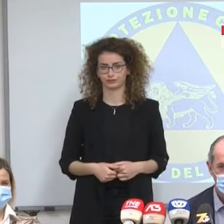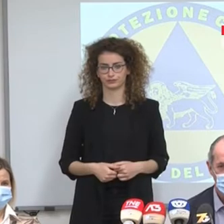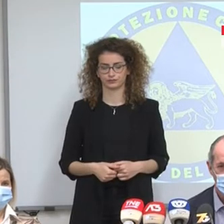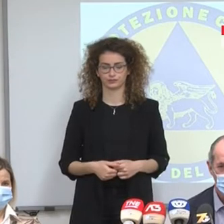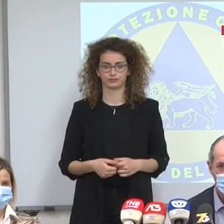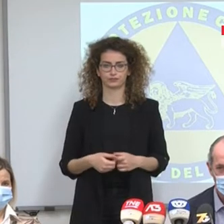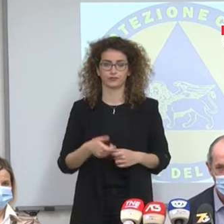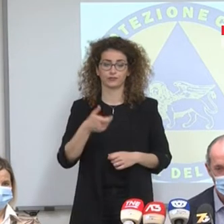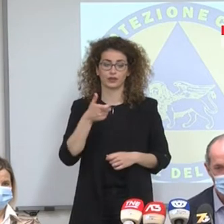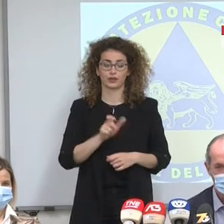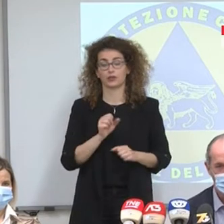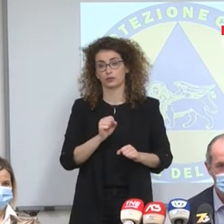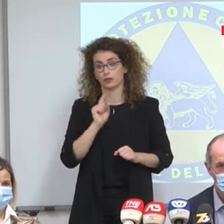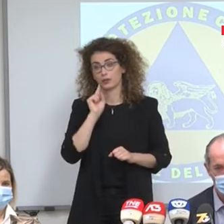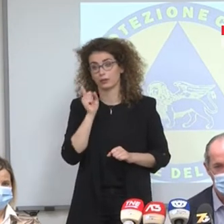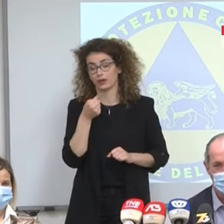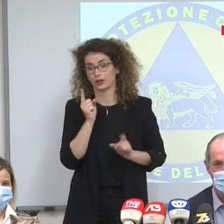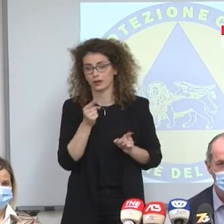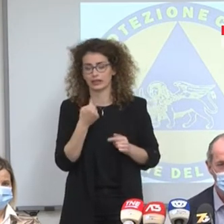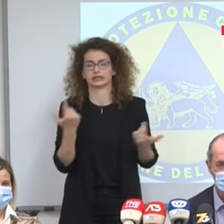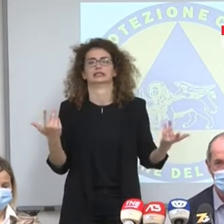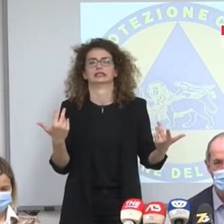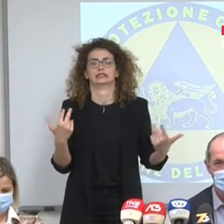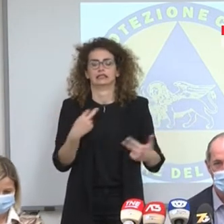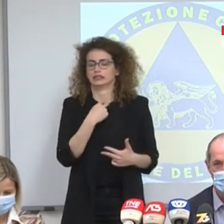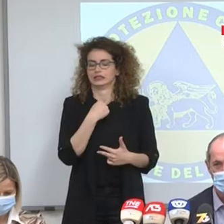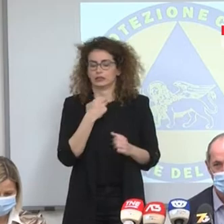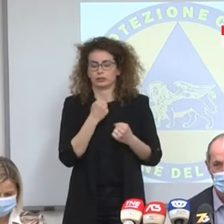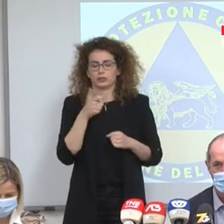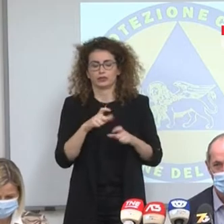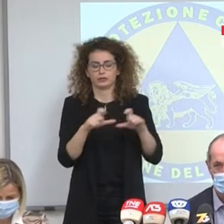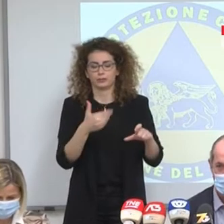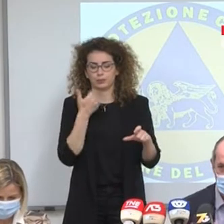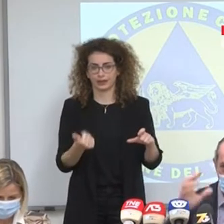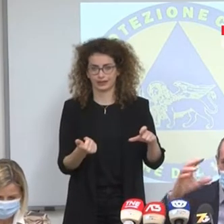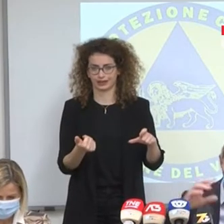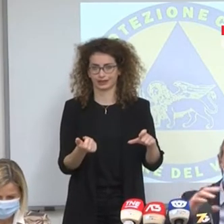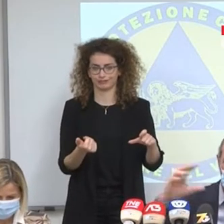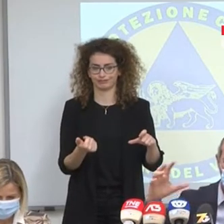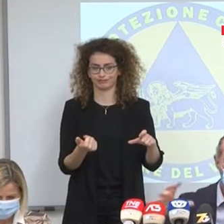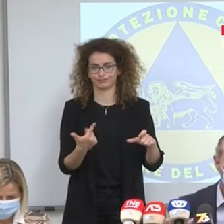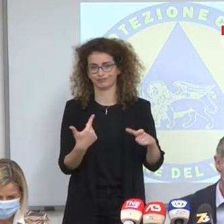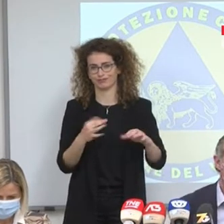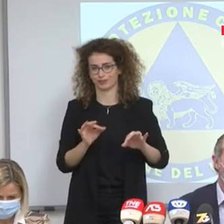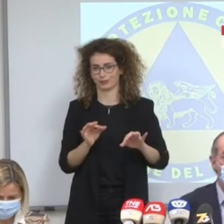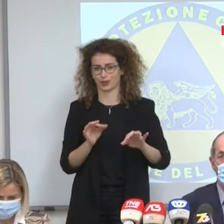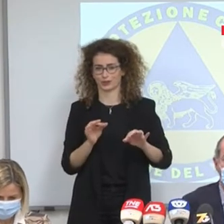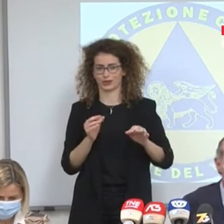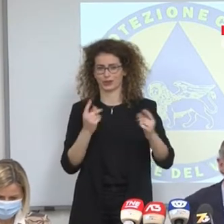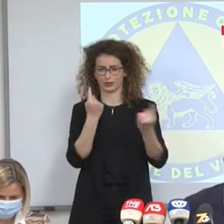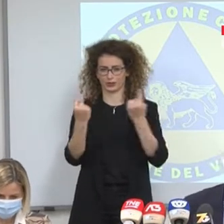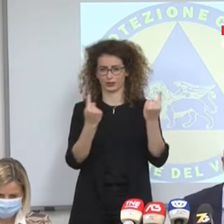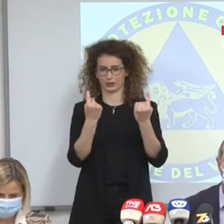Perché forse ci mette a meno a dire: guardate signori, non lo possiamo fare perché non ci sono i vaccini. Per gestire un movimento del genere bisogna avere